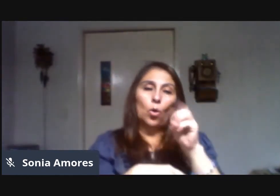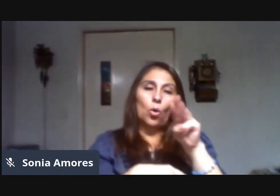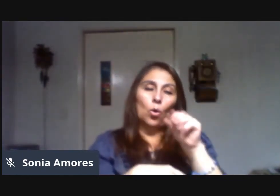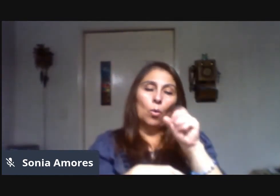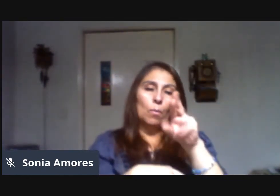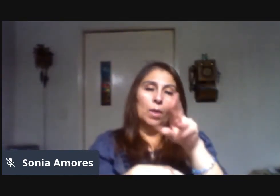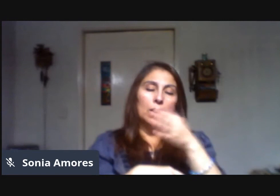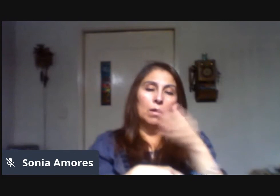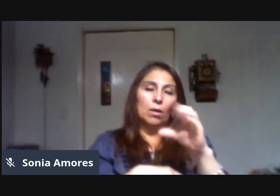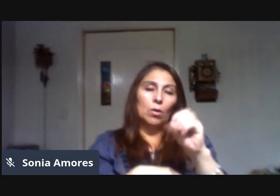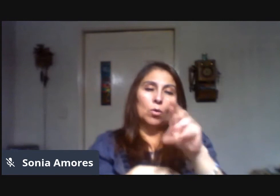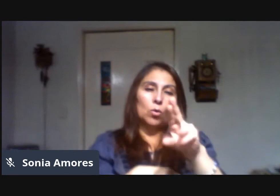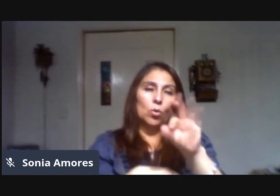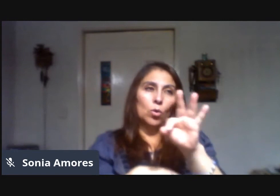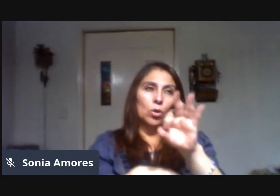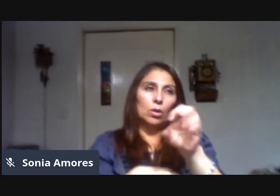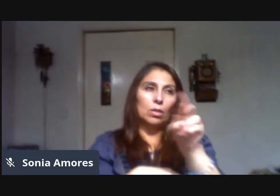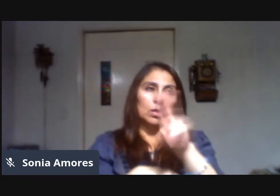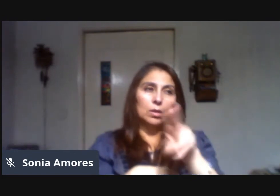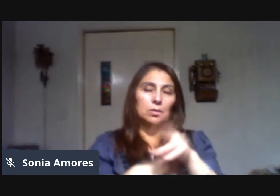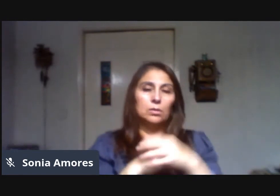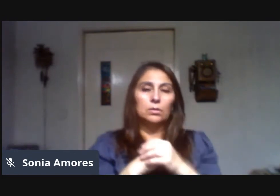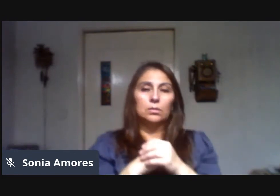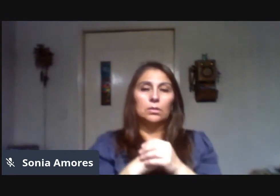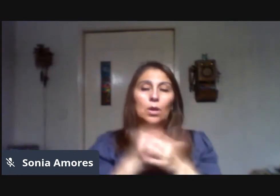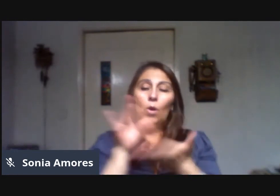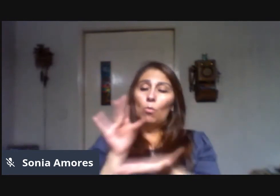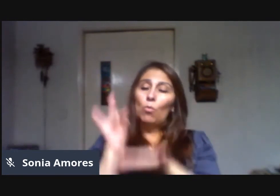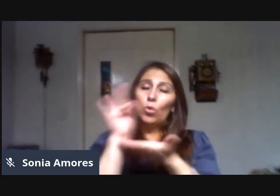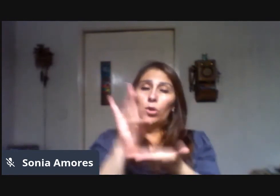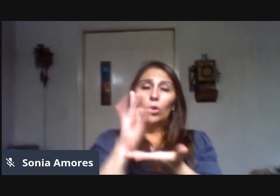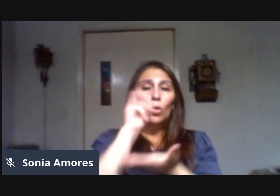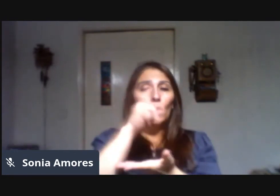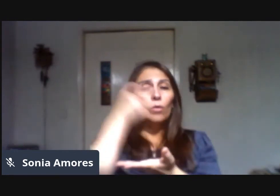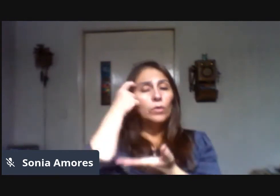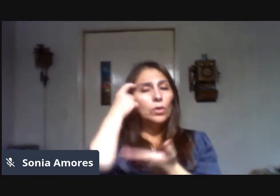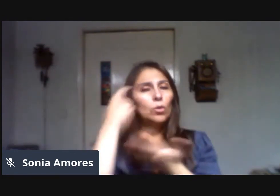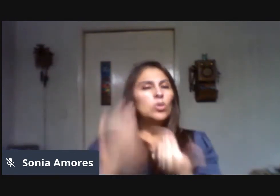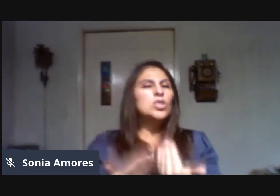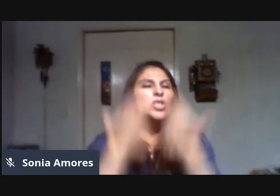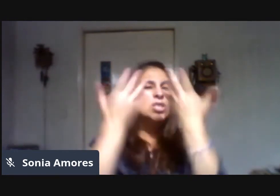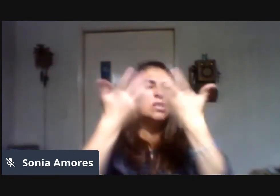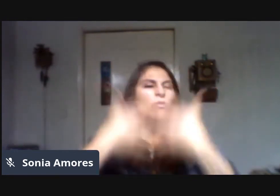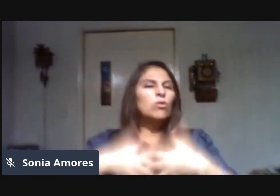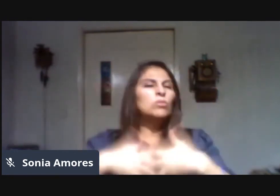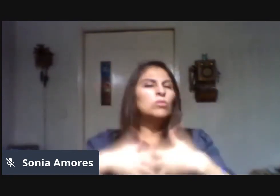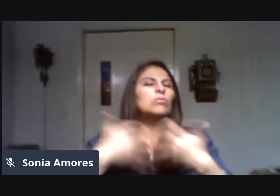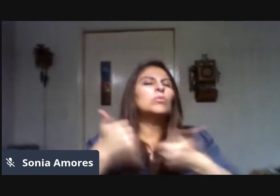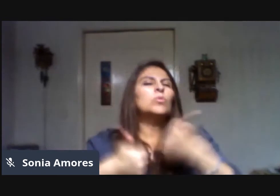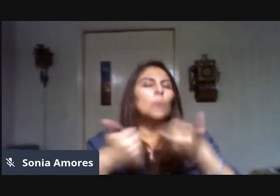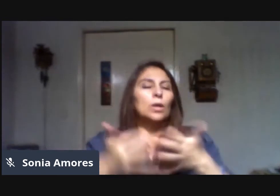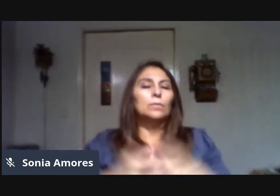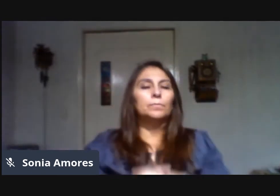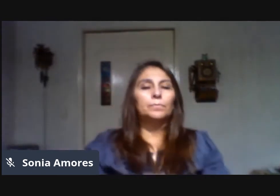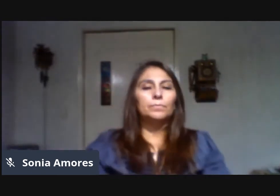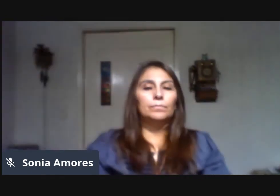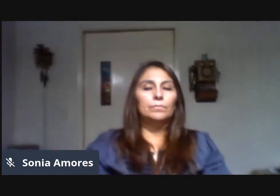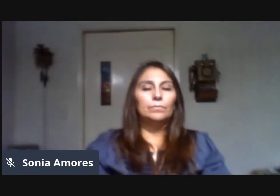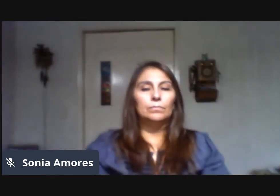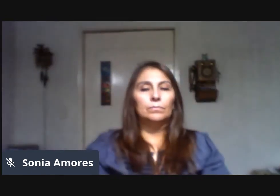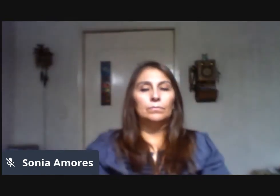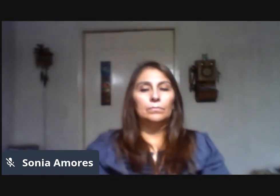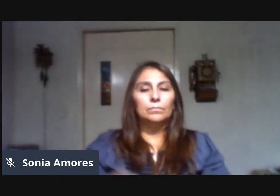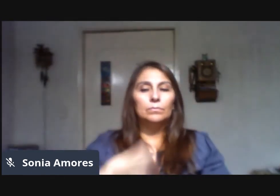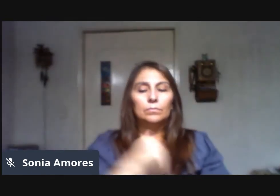¿qué modelo de gobierno funciona? Te recuerdo a nuestros panelistas que, por favor, traten de hacer muy breves y muy puntuales